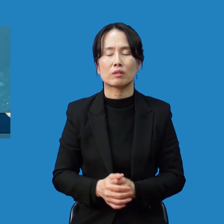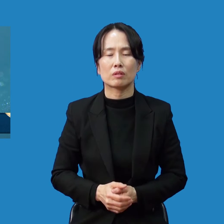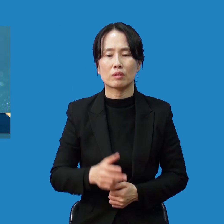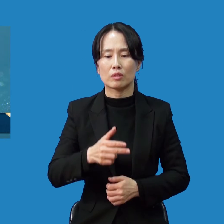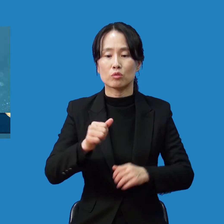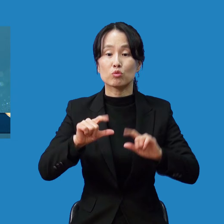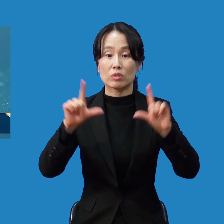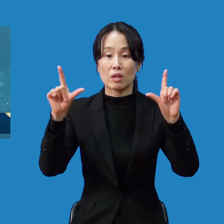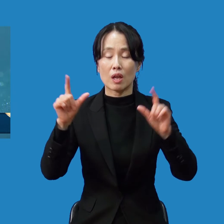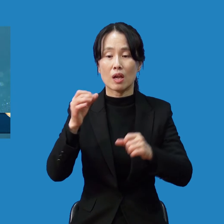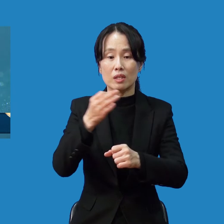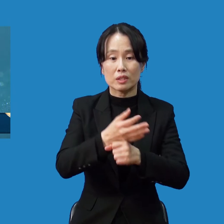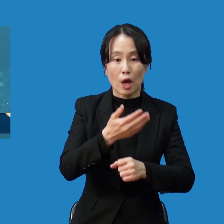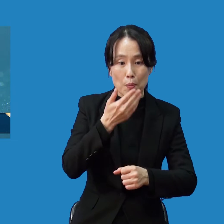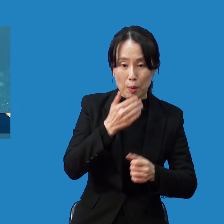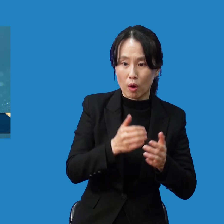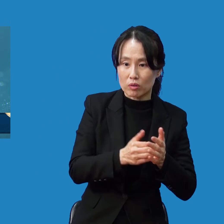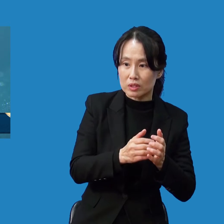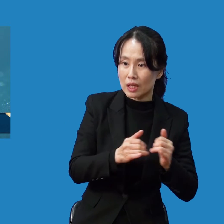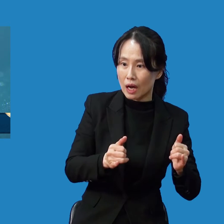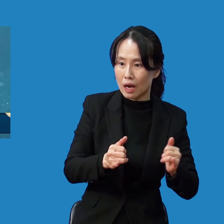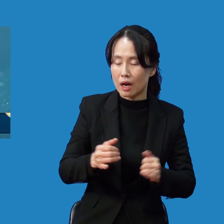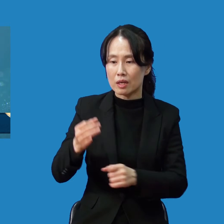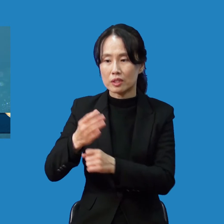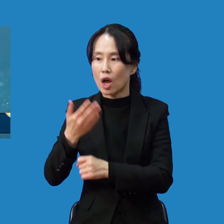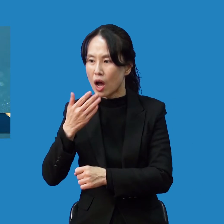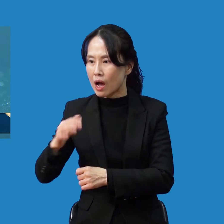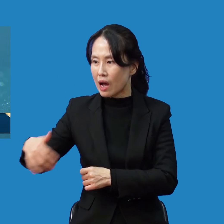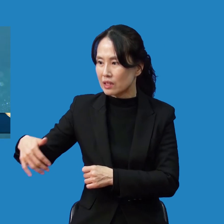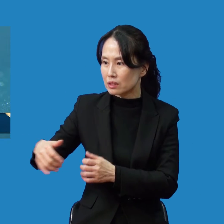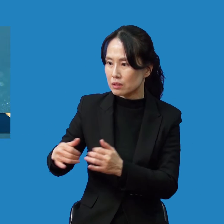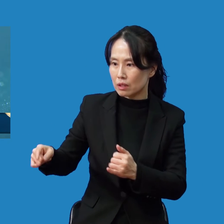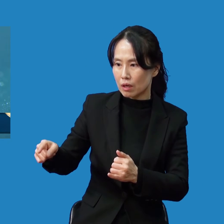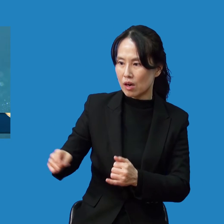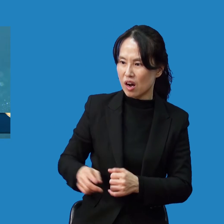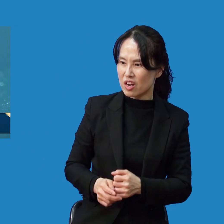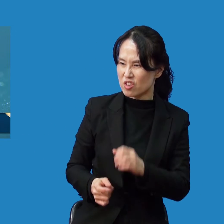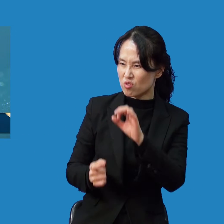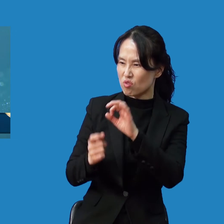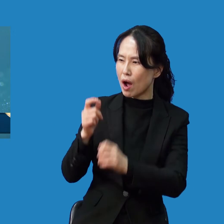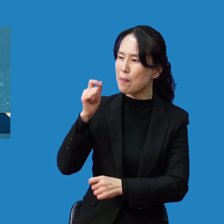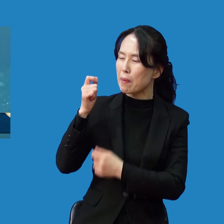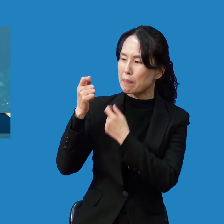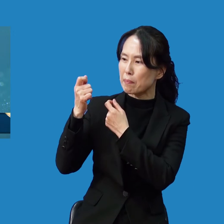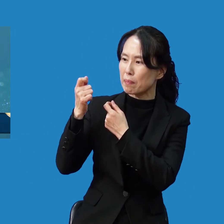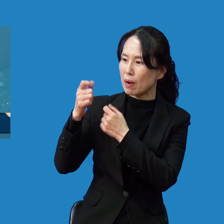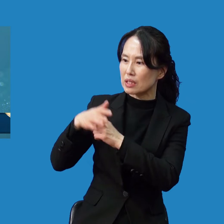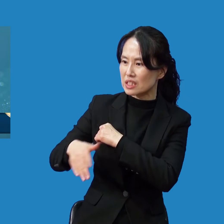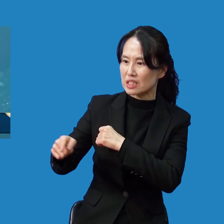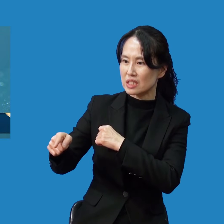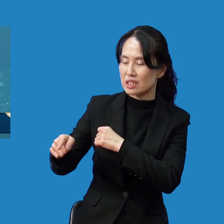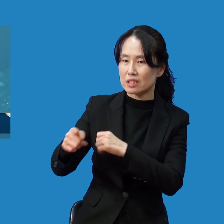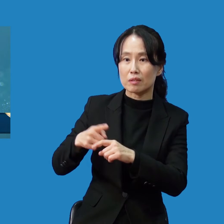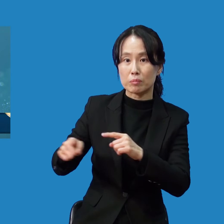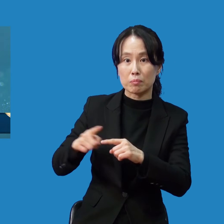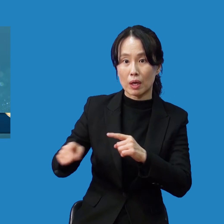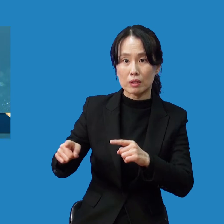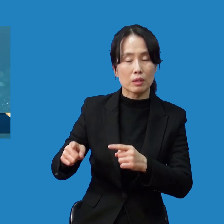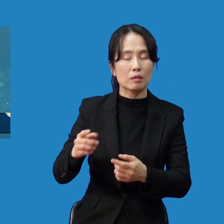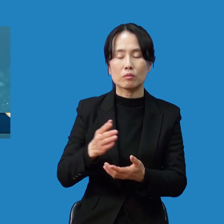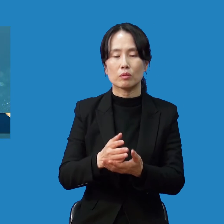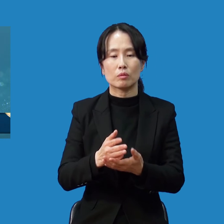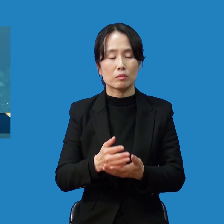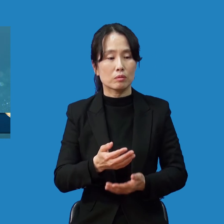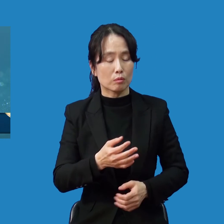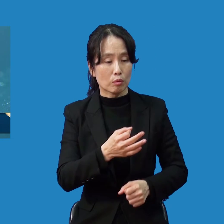주일날 사먹는 사람은 사먹지 않는 사람을 향해서 율법주의자라고 비판하면 안 되고, 사먹지 않는